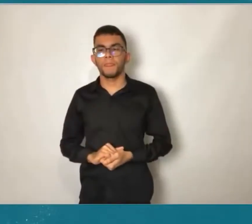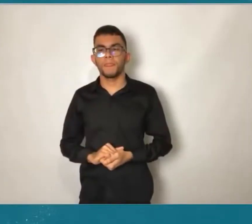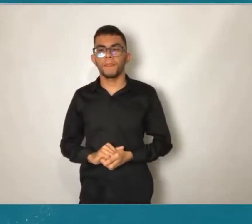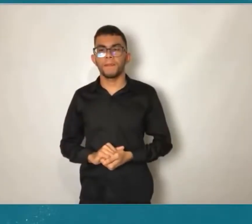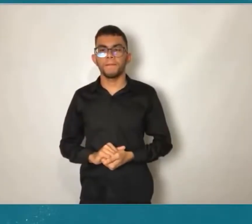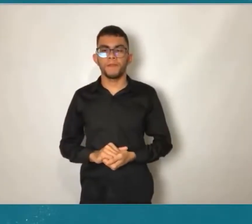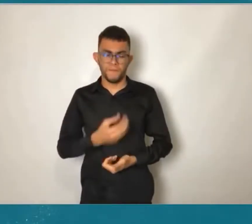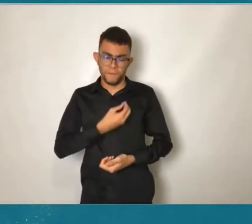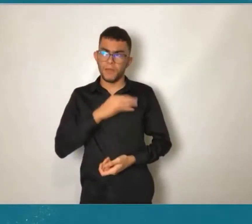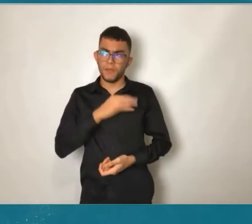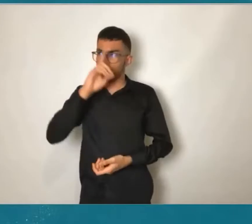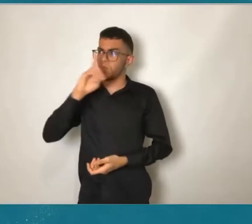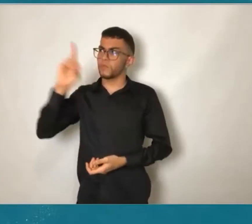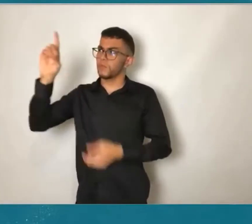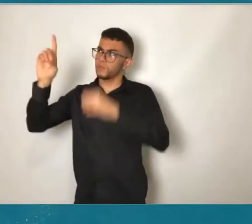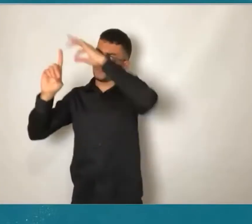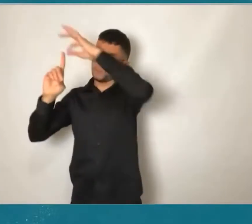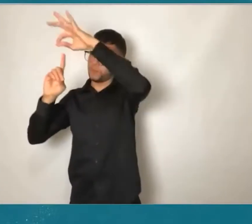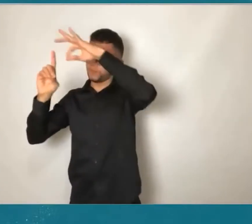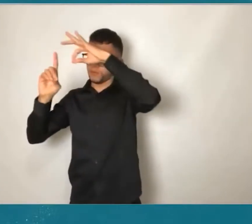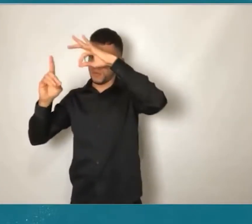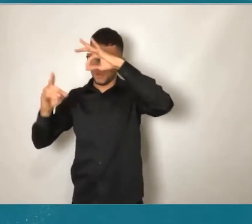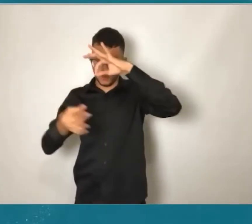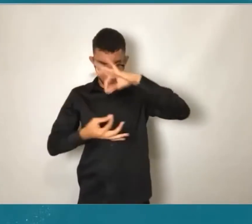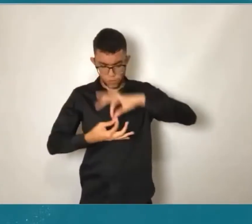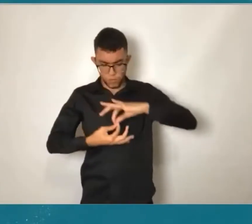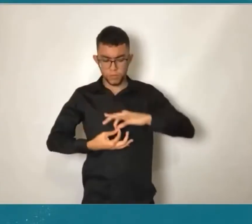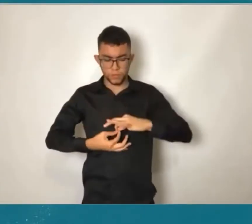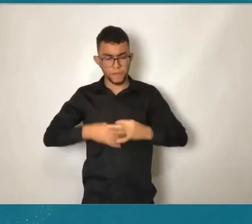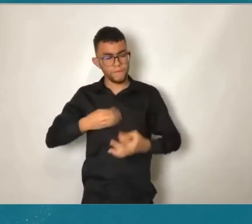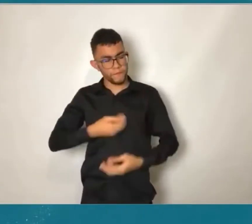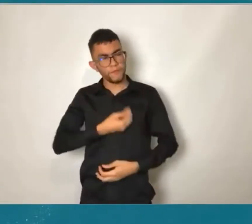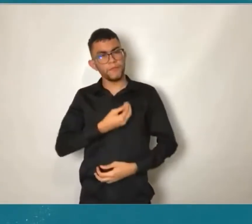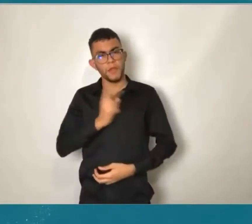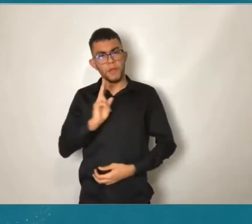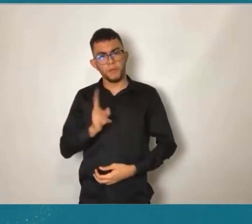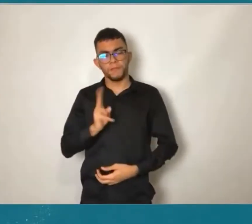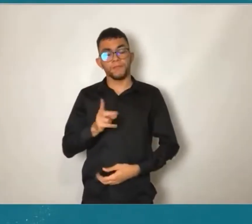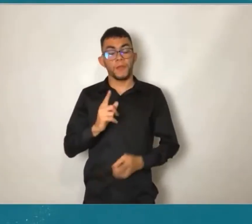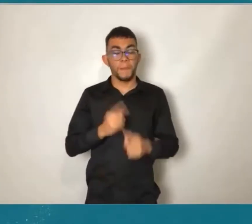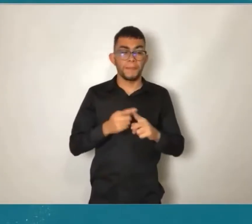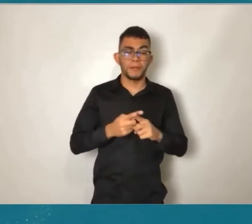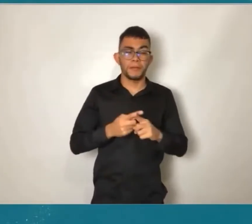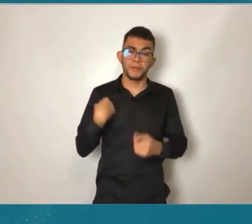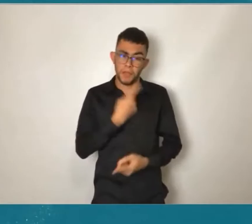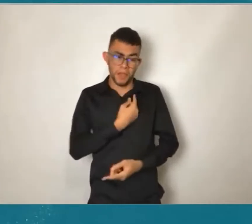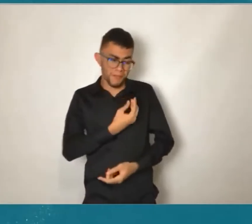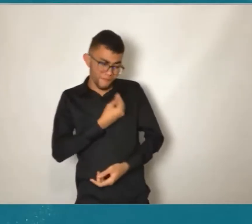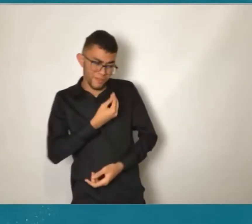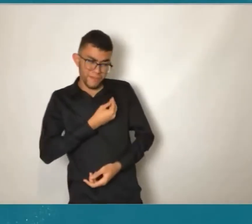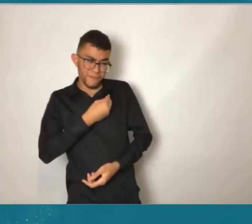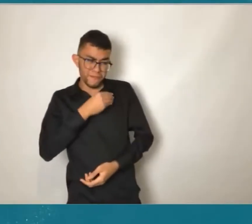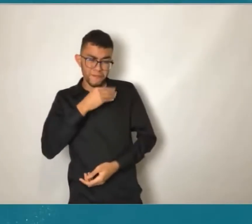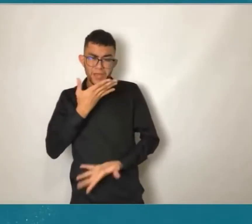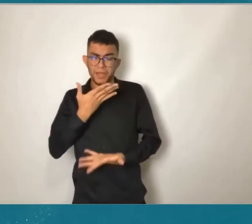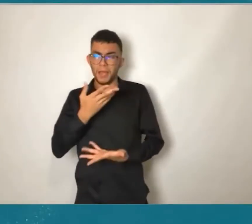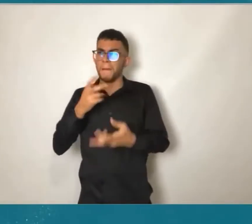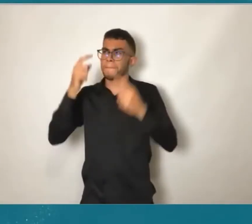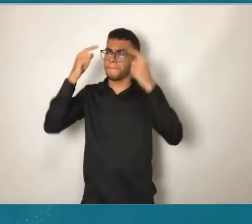de reger todas as nações com cetro de ferro, e o seu filho foi arrebatado para Deus até o